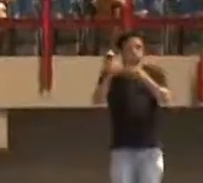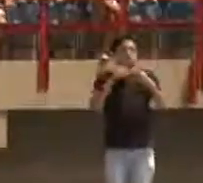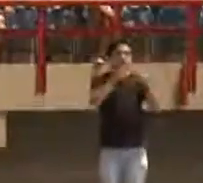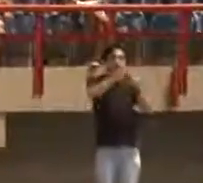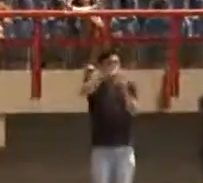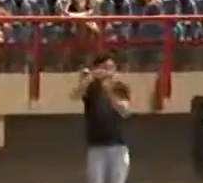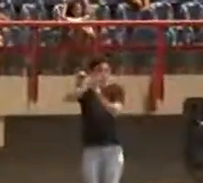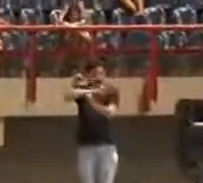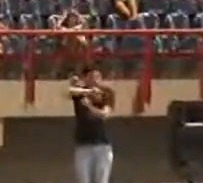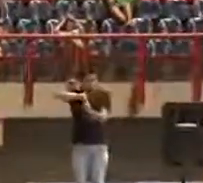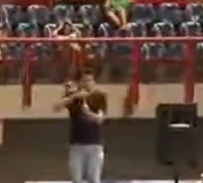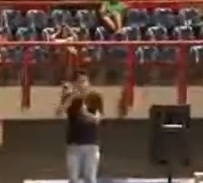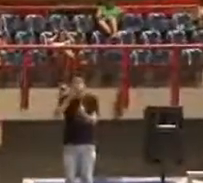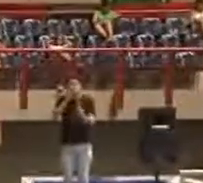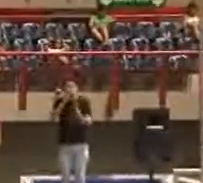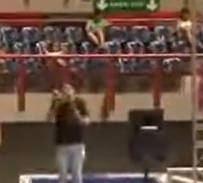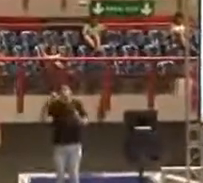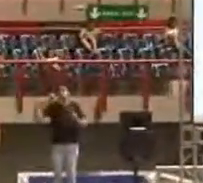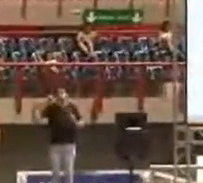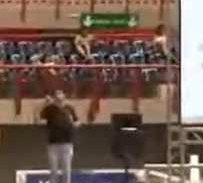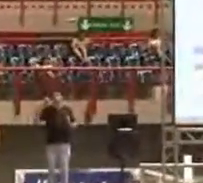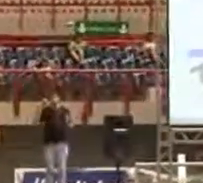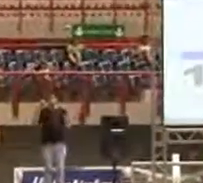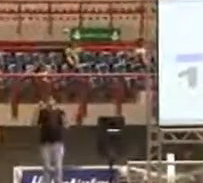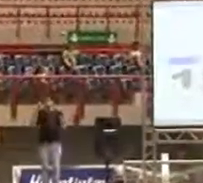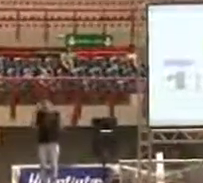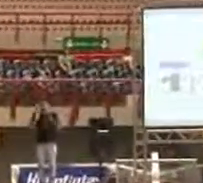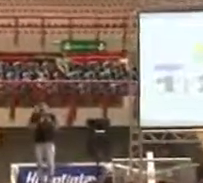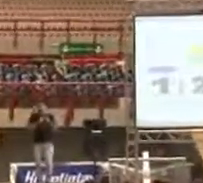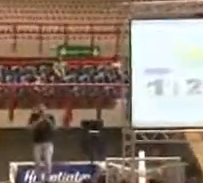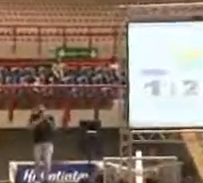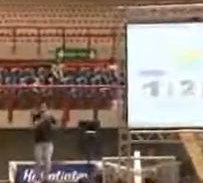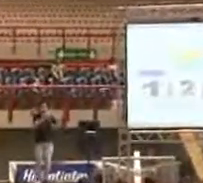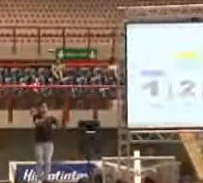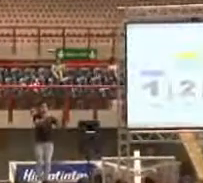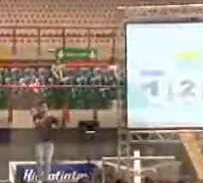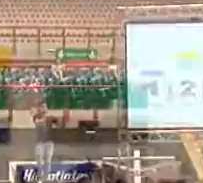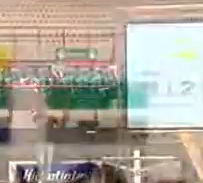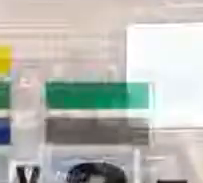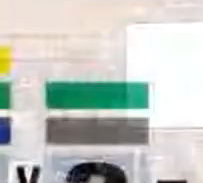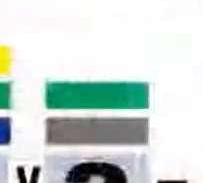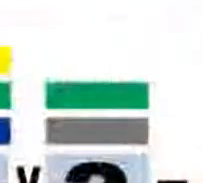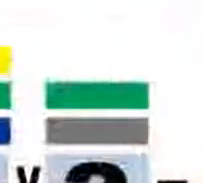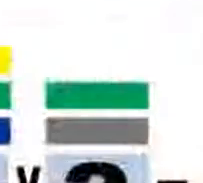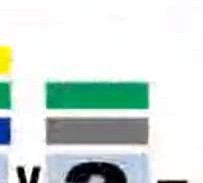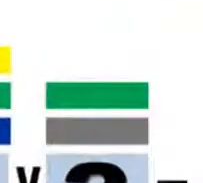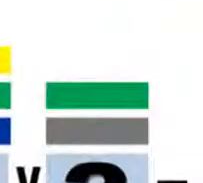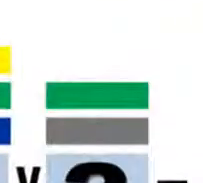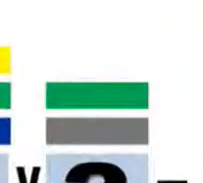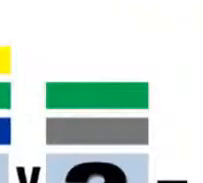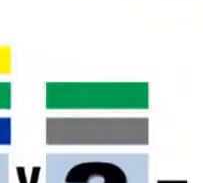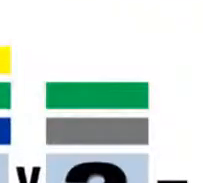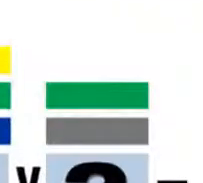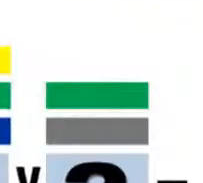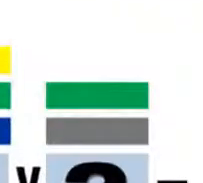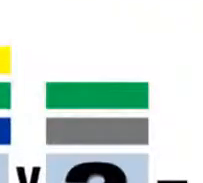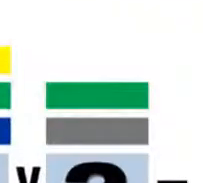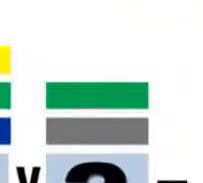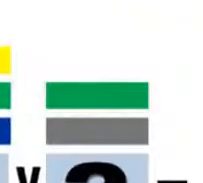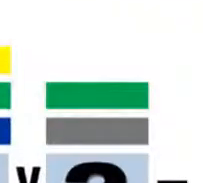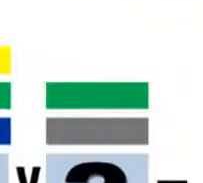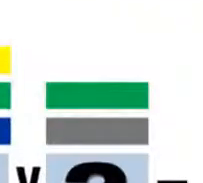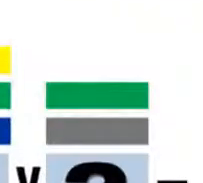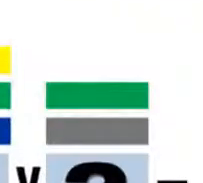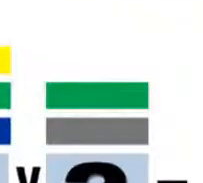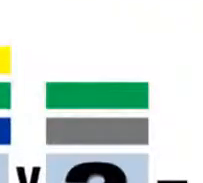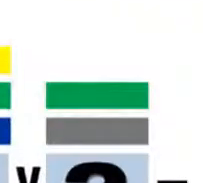da garrafa for azul. Então você pode escrever assim, ó: o fundo vai ser azul, a casa pode ser amarelo ou verde e a palmeira